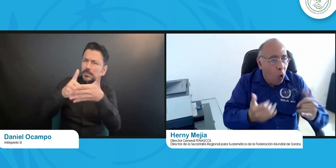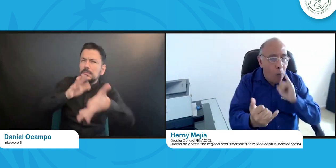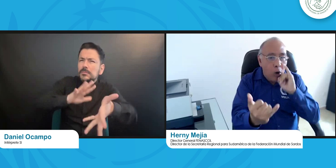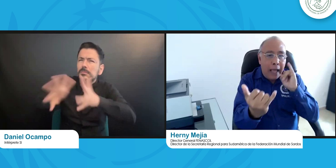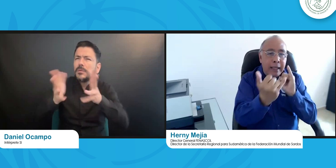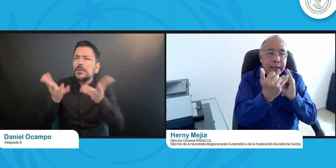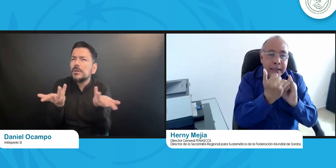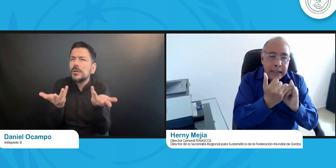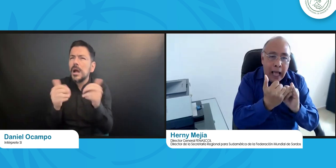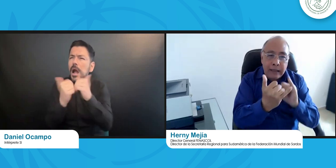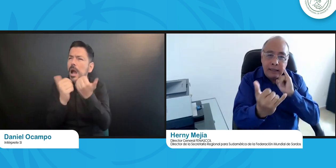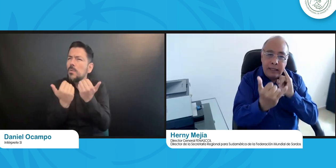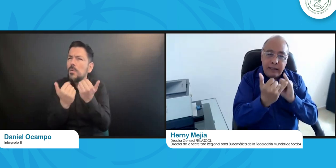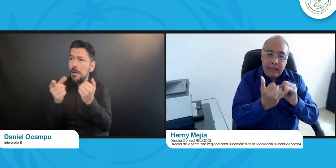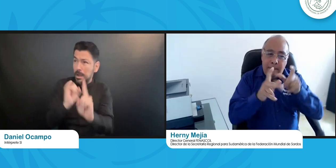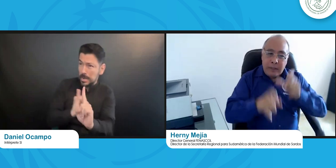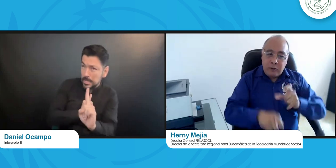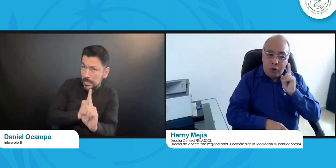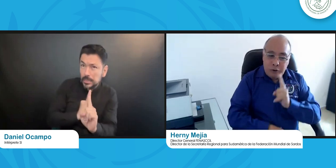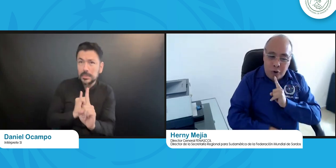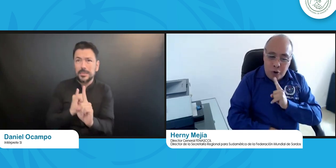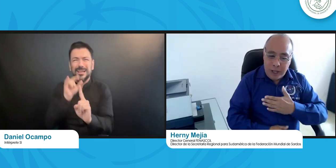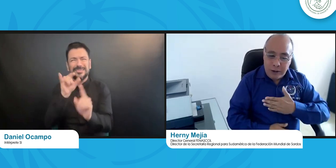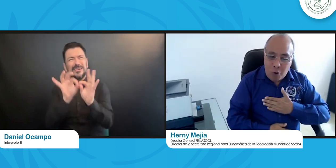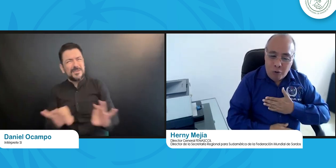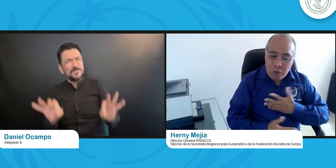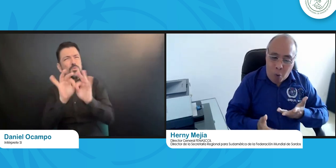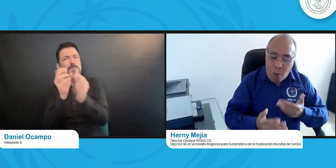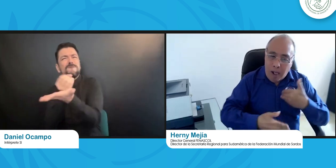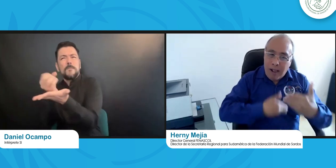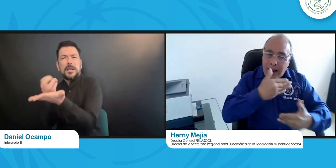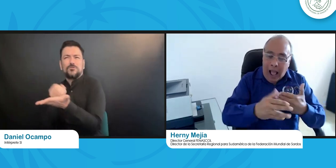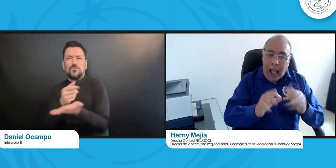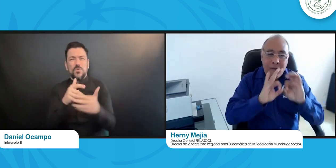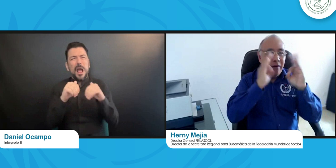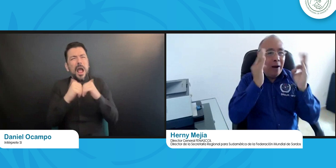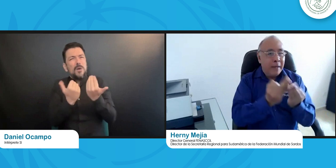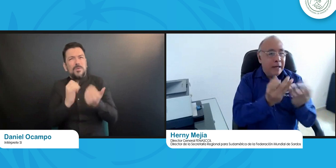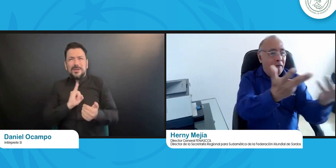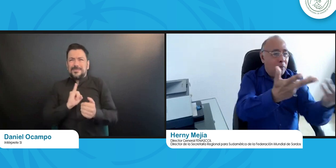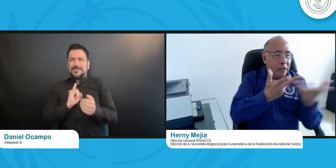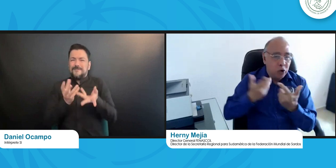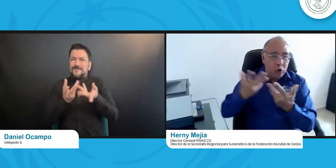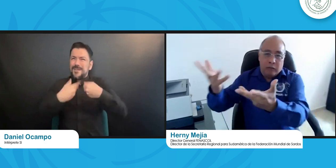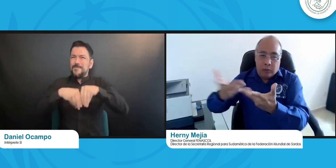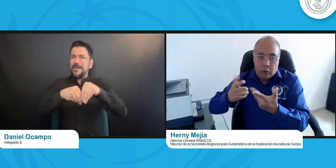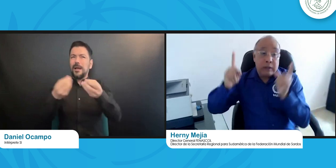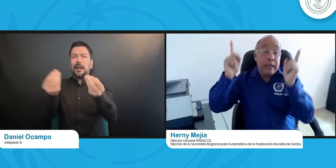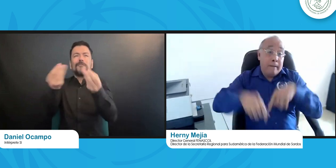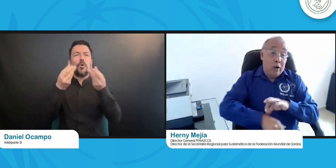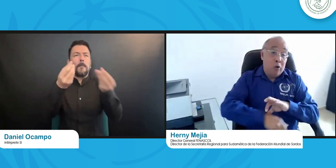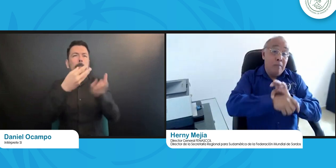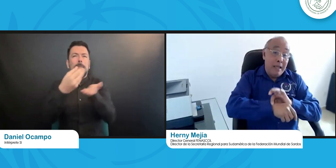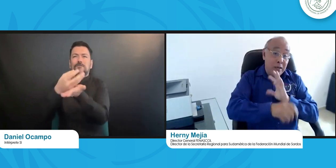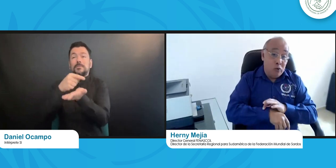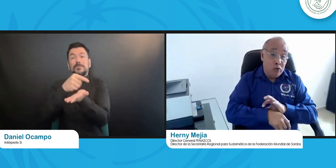rehabilitación auditiva, también una orientación respecto a la identidad de las personas sordas y su lengua, y así